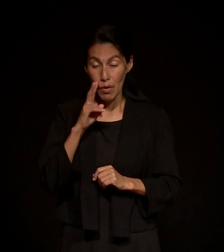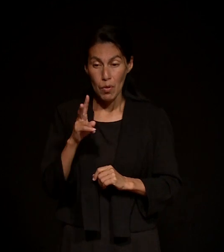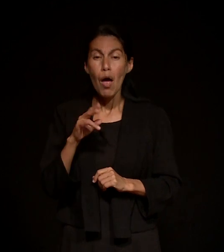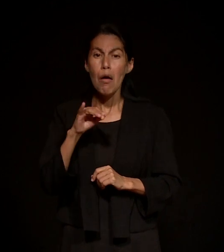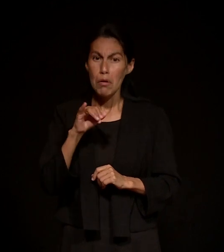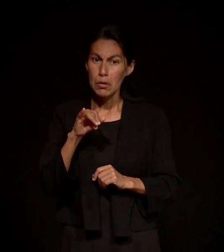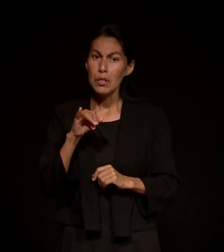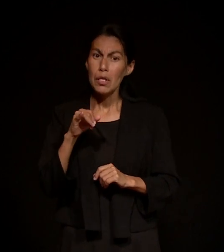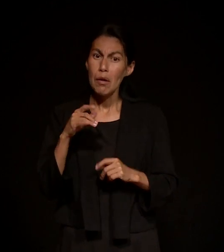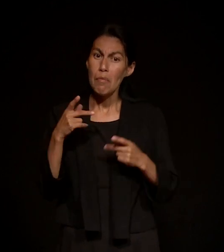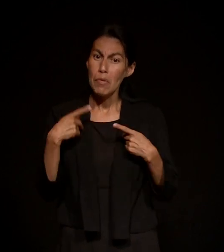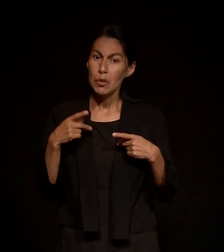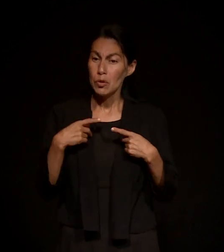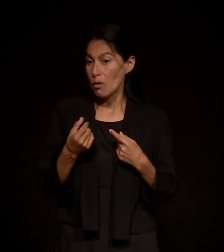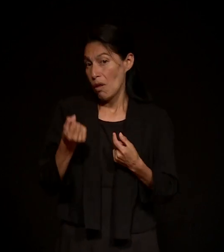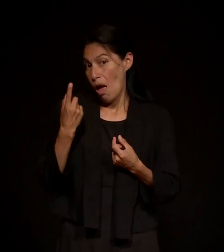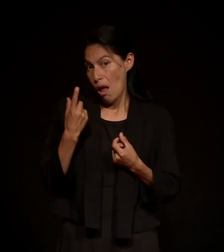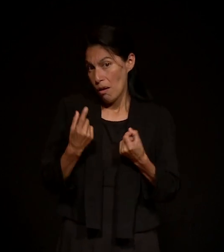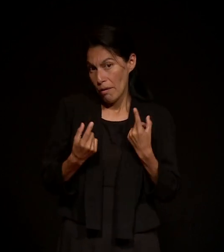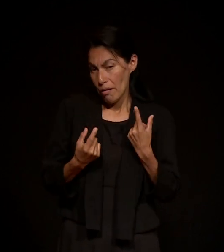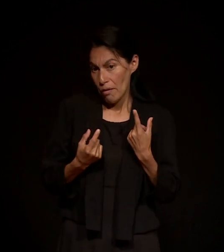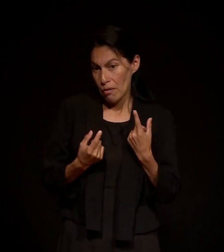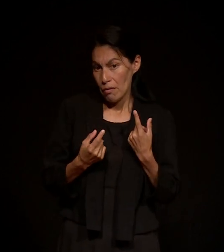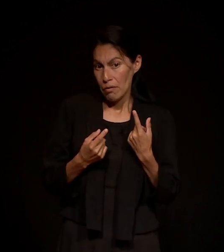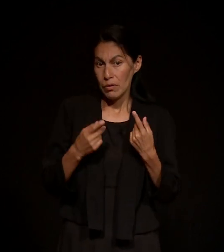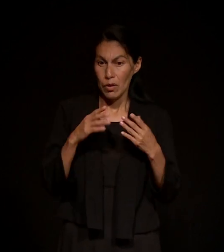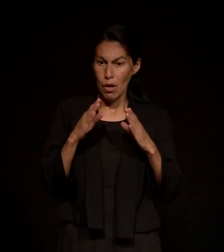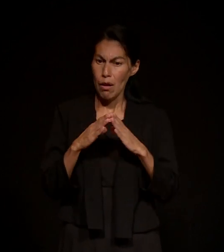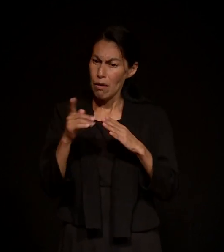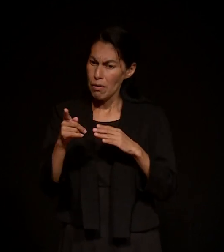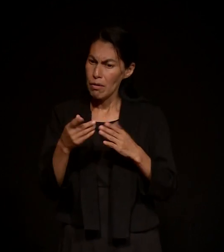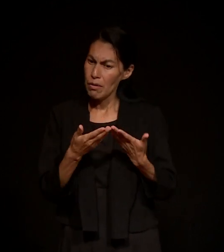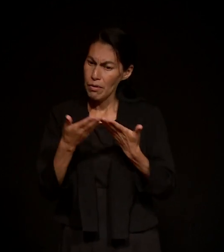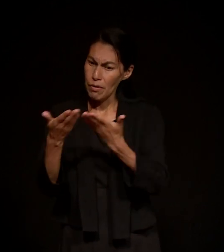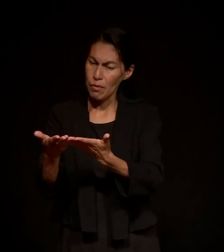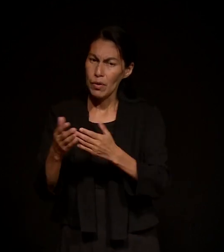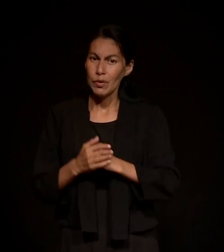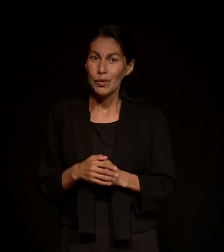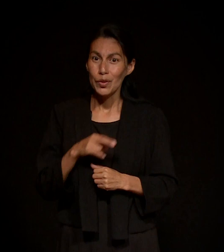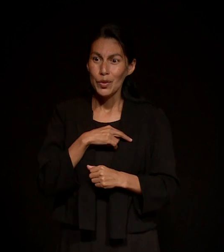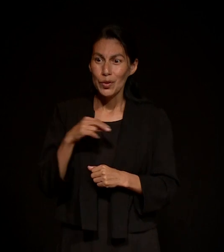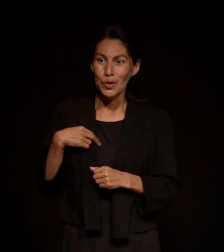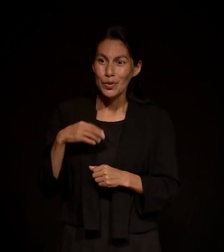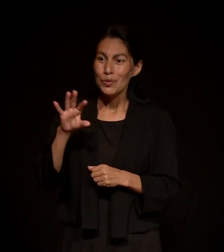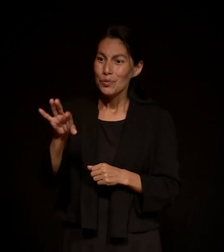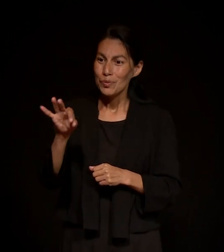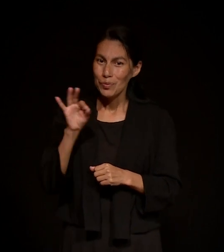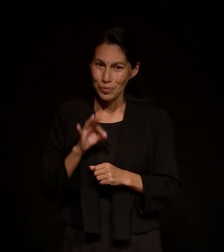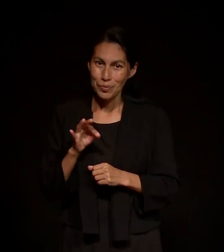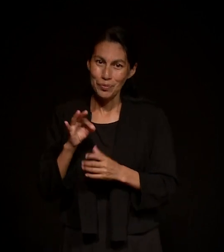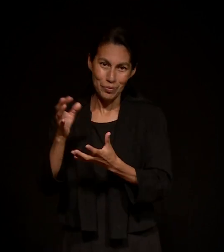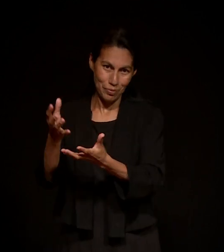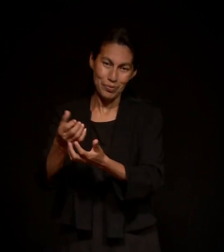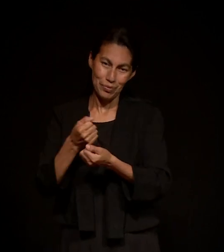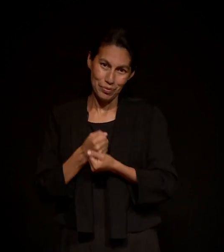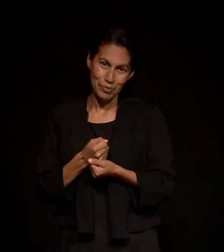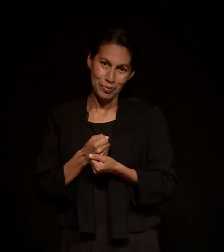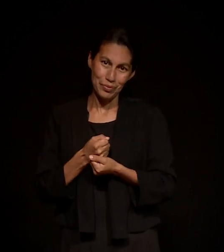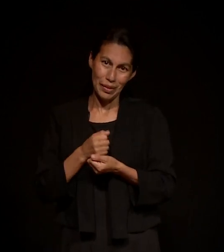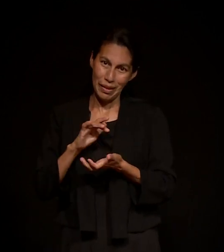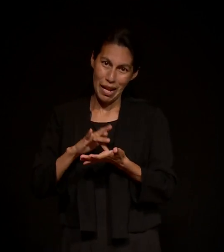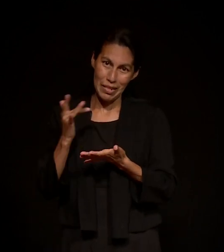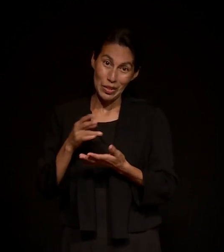había llevado una cartera y ya la pudimos restaurar. Pero estábamos muy sorprendidas porque